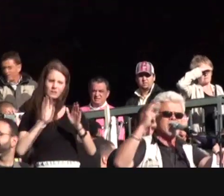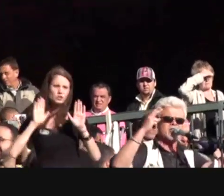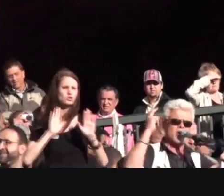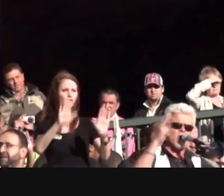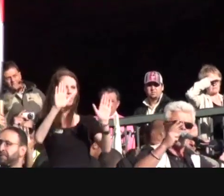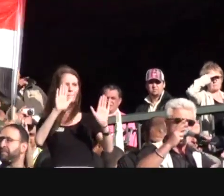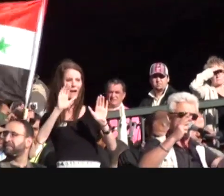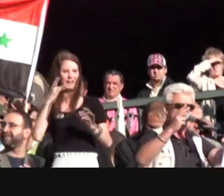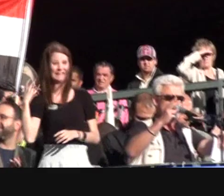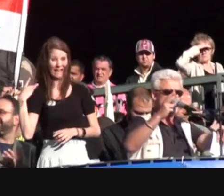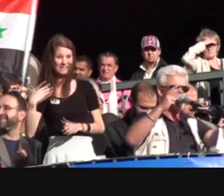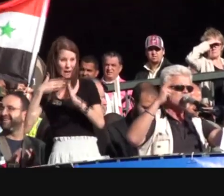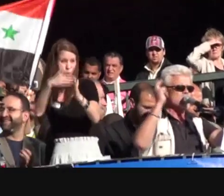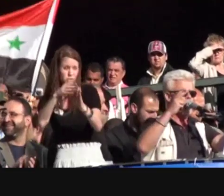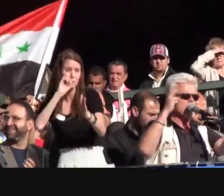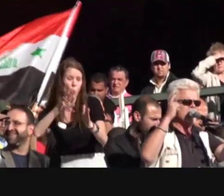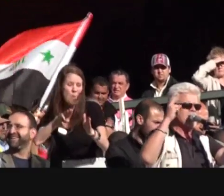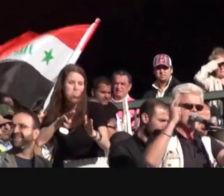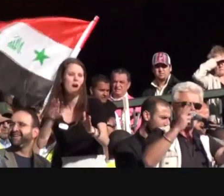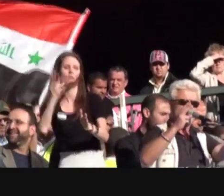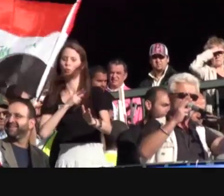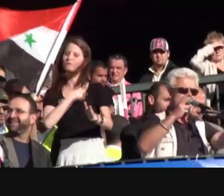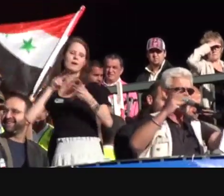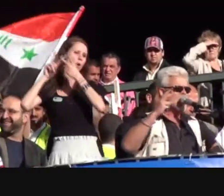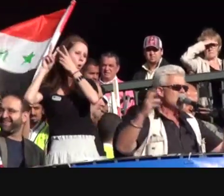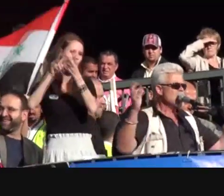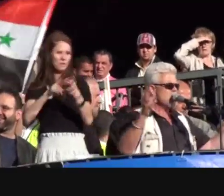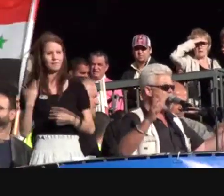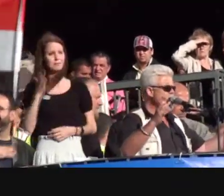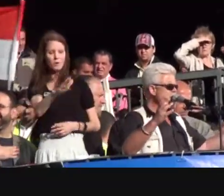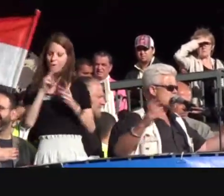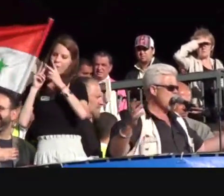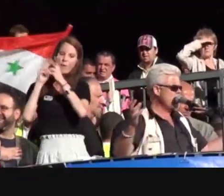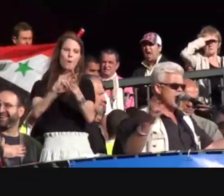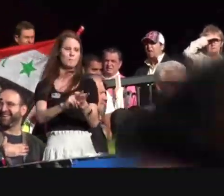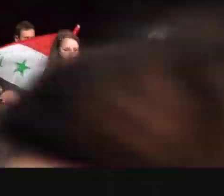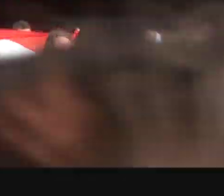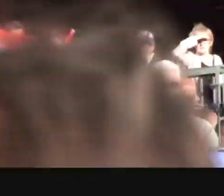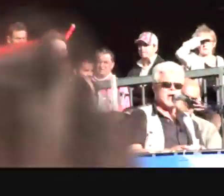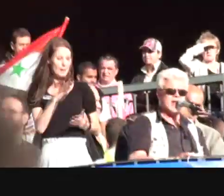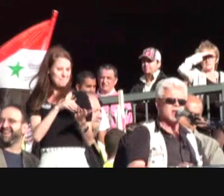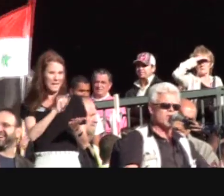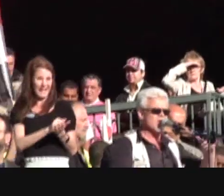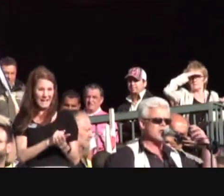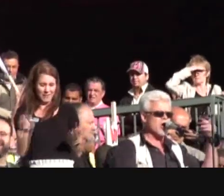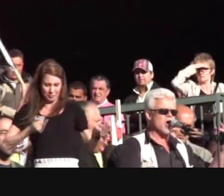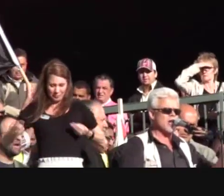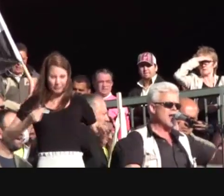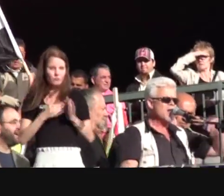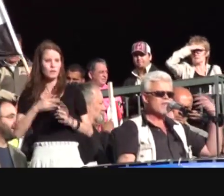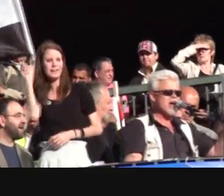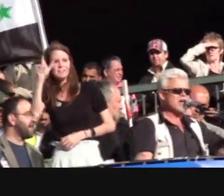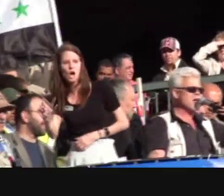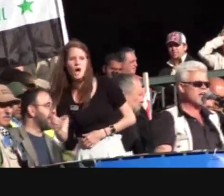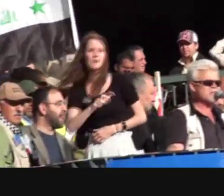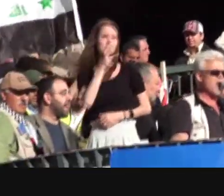Stoppar om Rachel Corrie så kommer vi igen. I dagarna så har brev strömmat in från